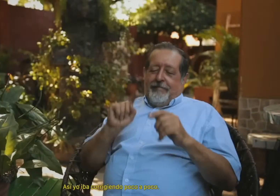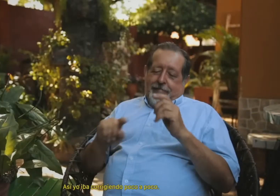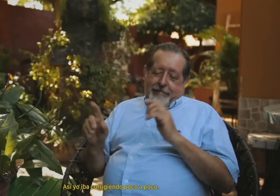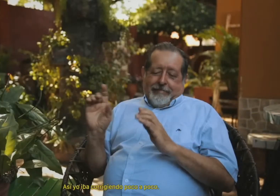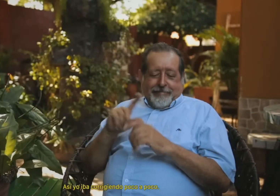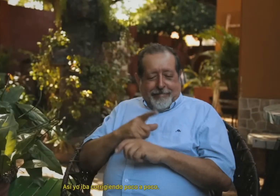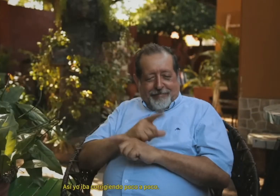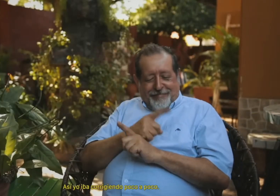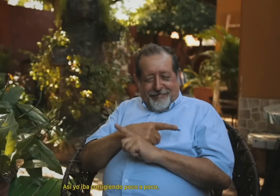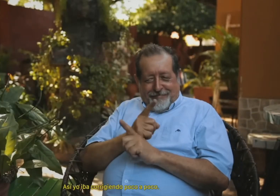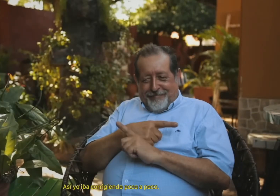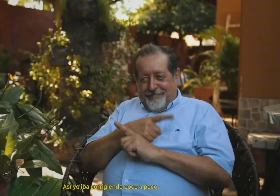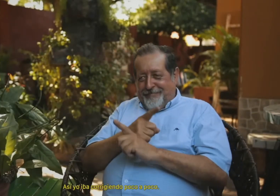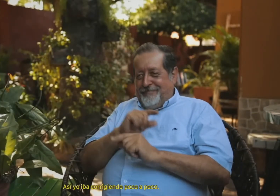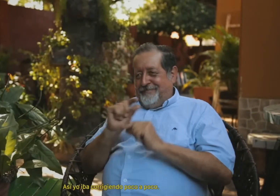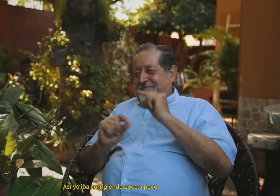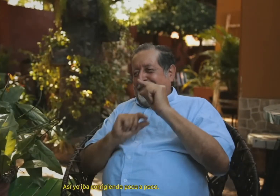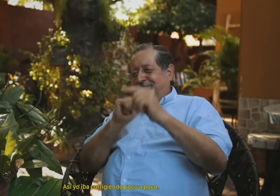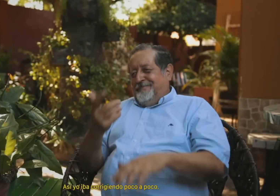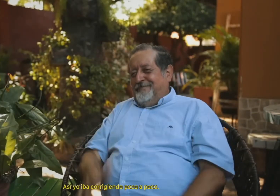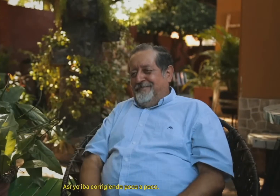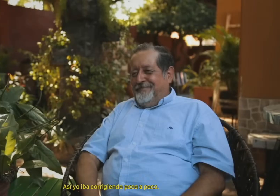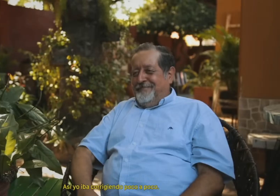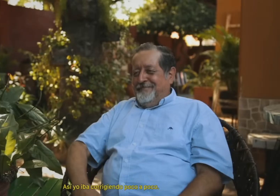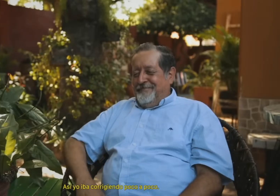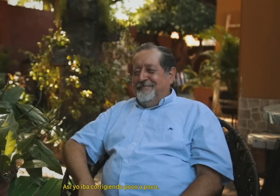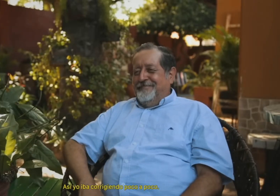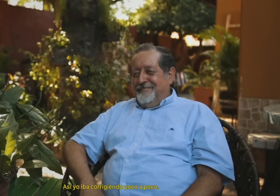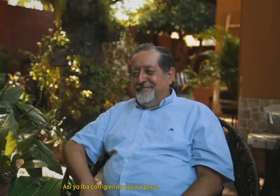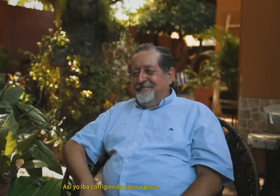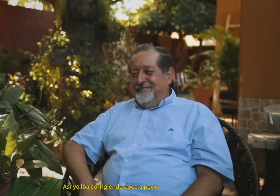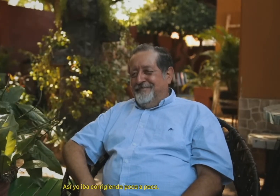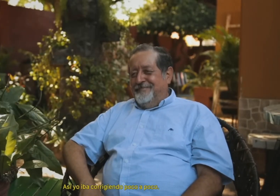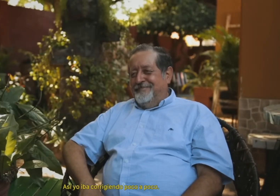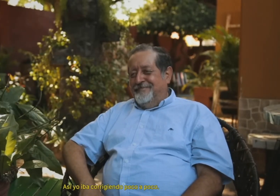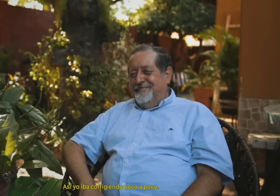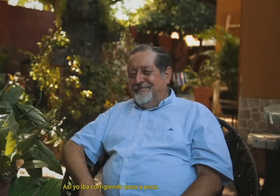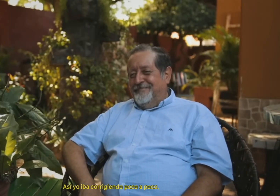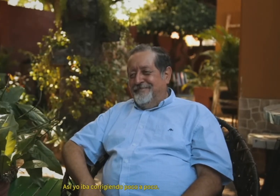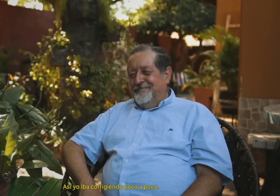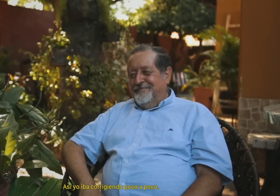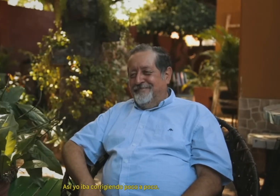Paraguay. Así yo iba corrigiendo poco a poco todo corrigiendo.